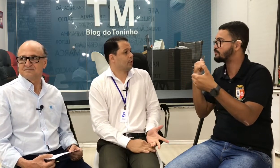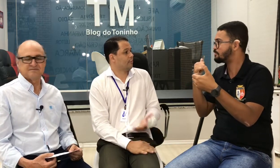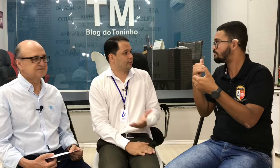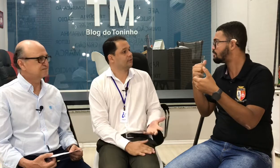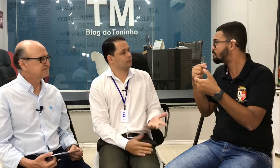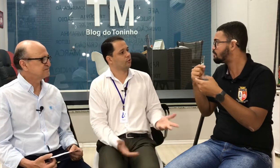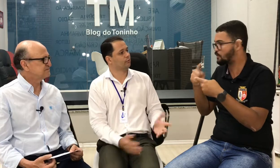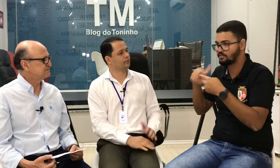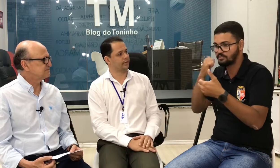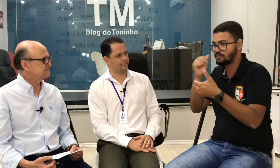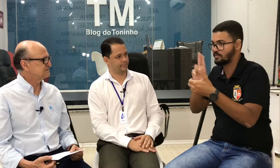coisa que todo mundo tem.